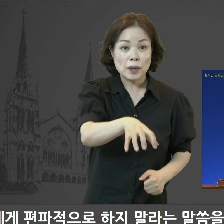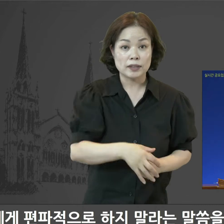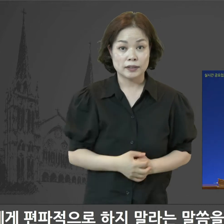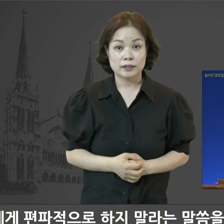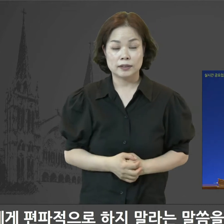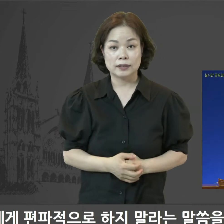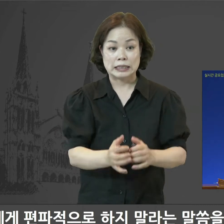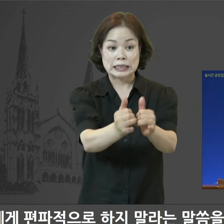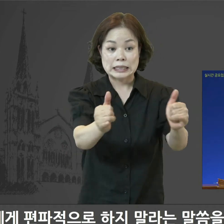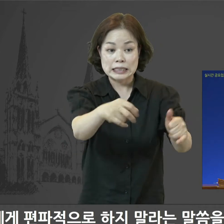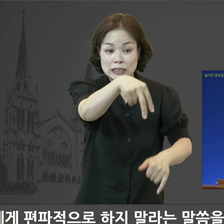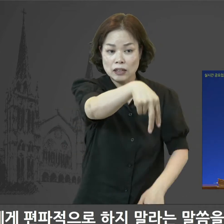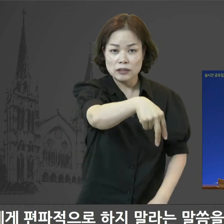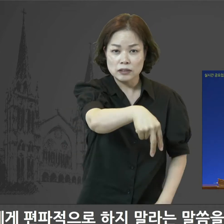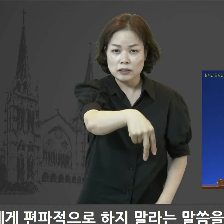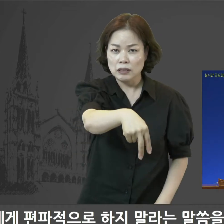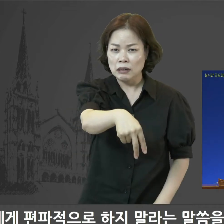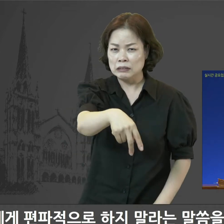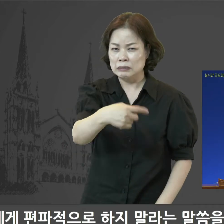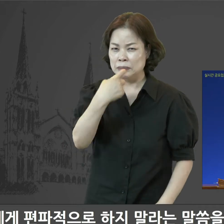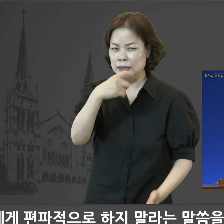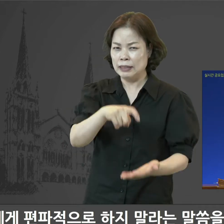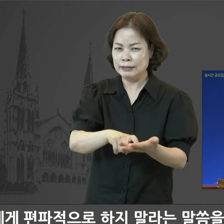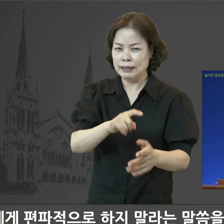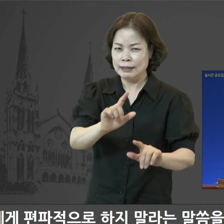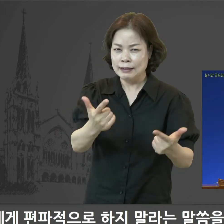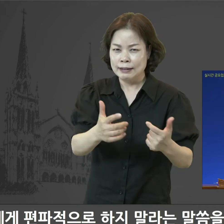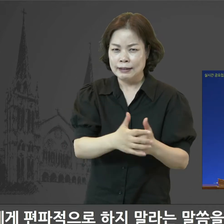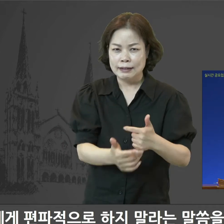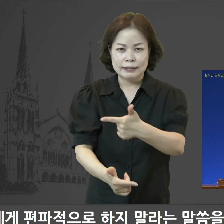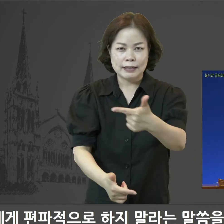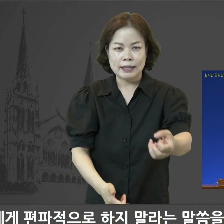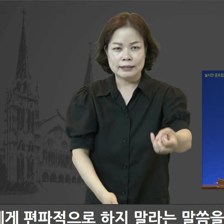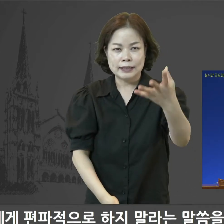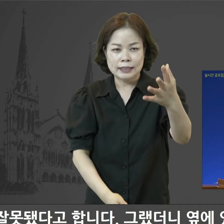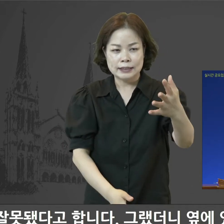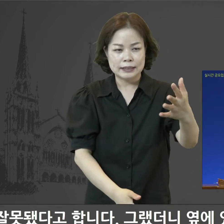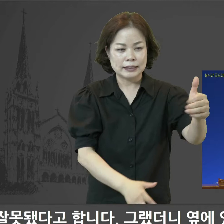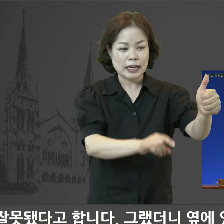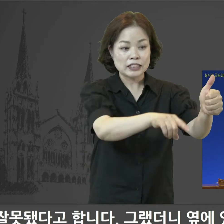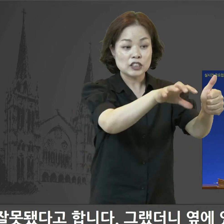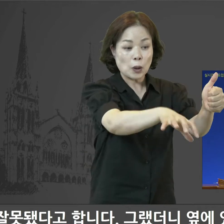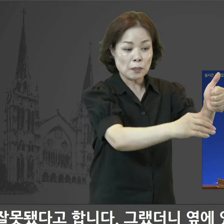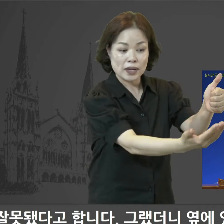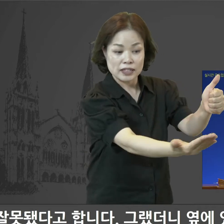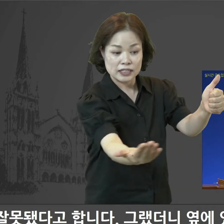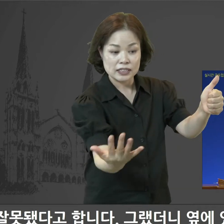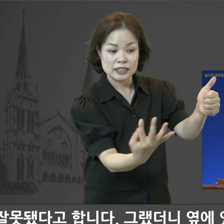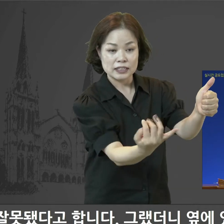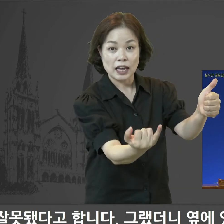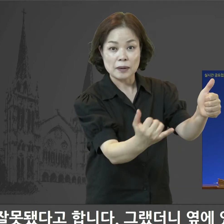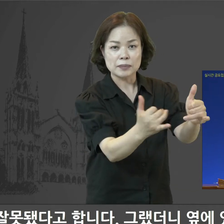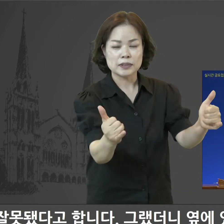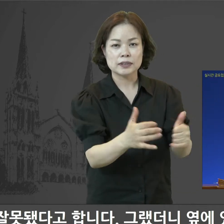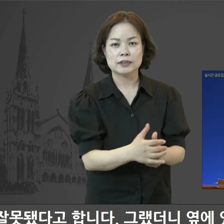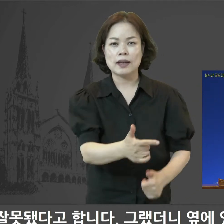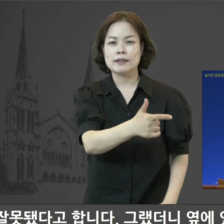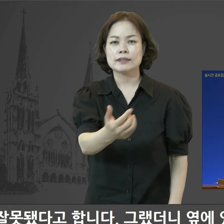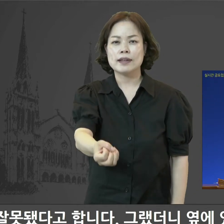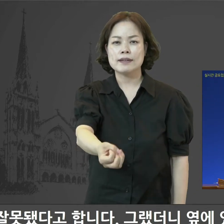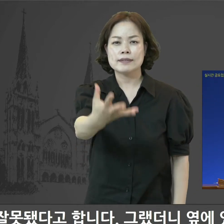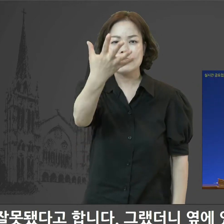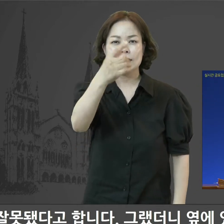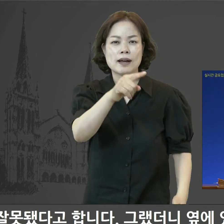있는 사람도 만만치 않습니다. 대제사장이 아니라 대제사장 곁에 있는 사람들, 그들이 4절에